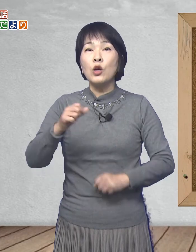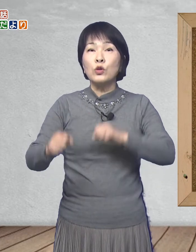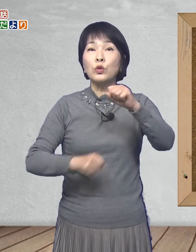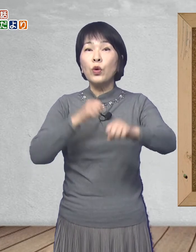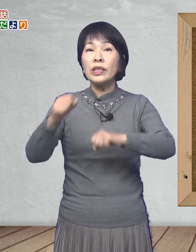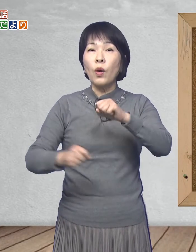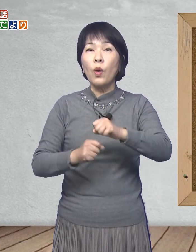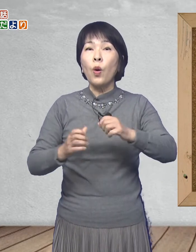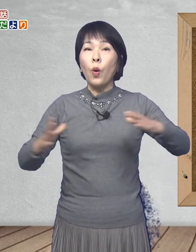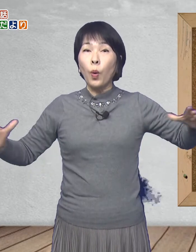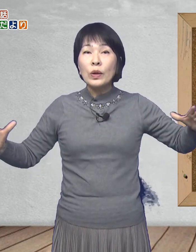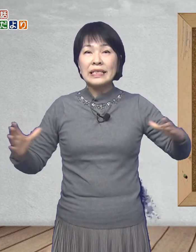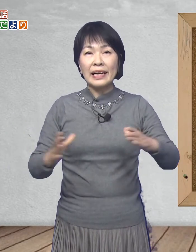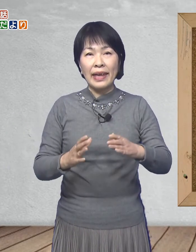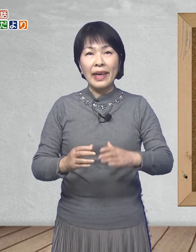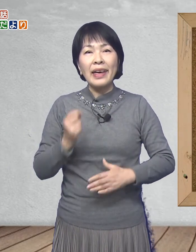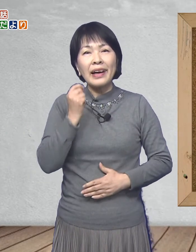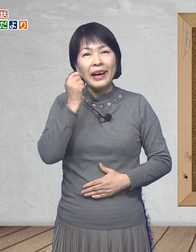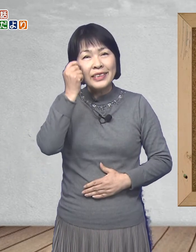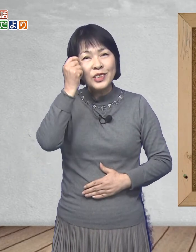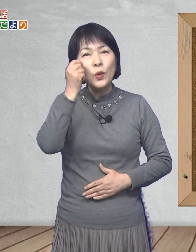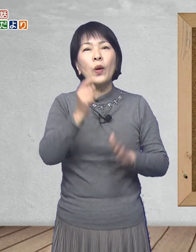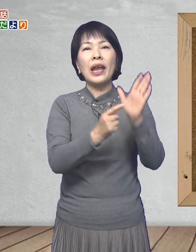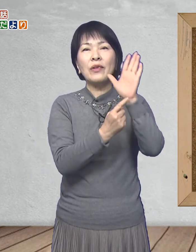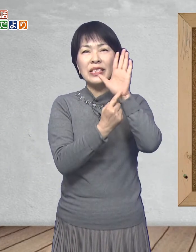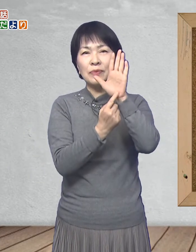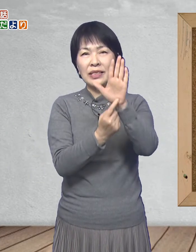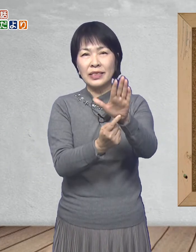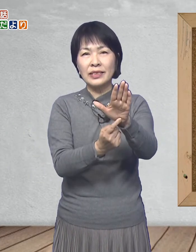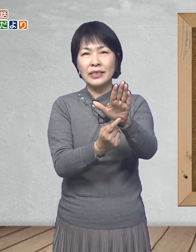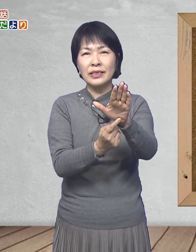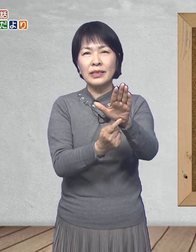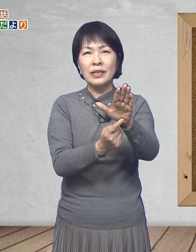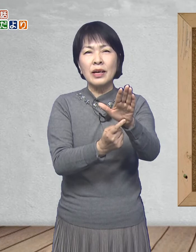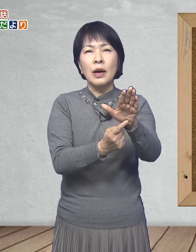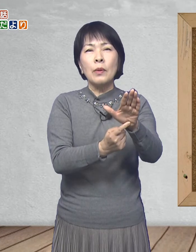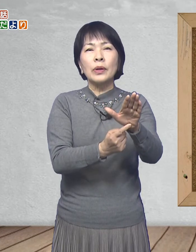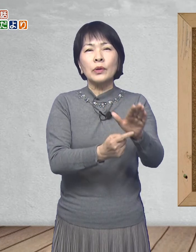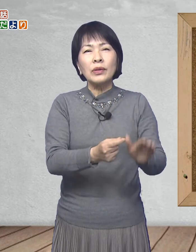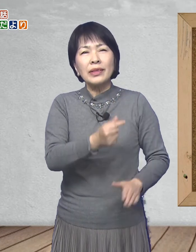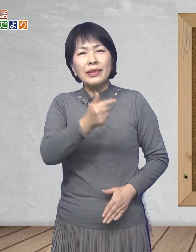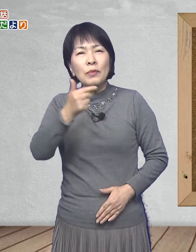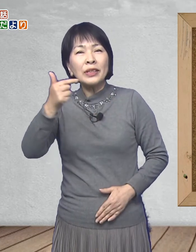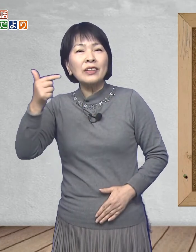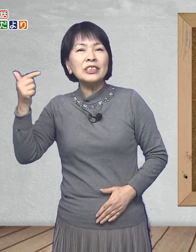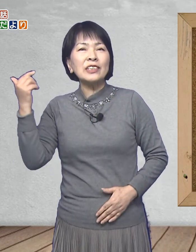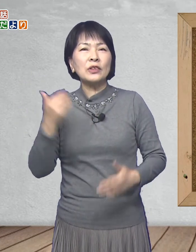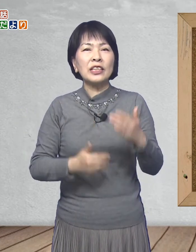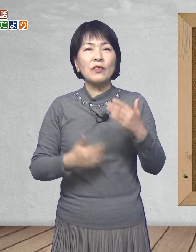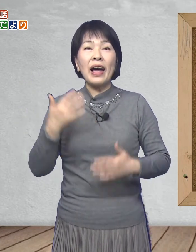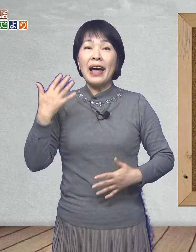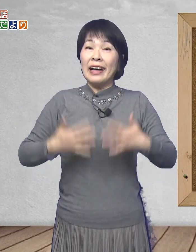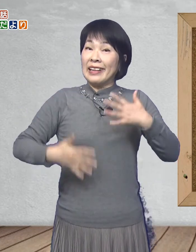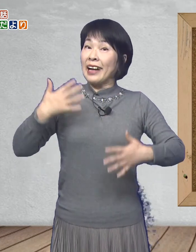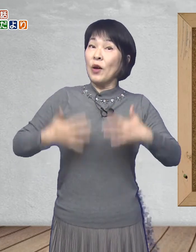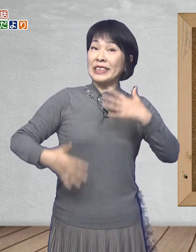動きの大きさで感情を表します。とっても楽しいときには楽し